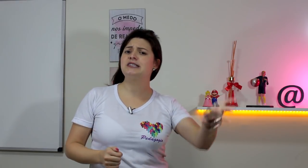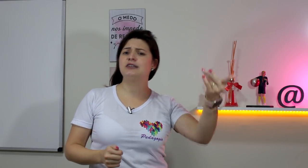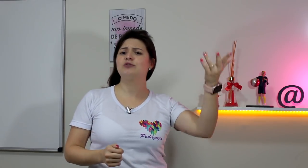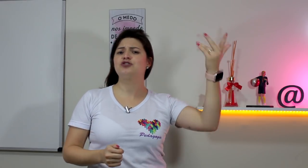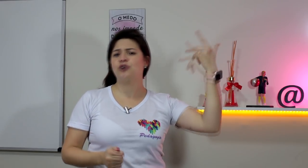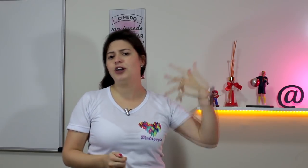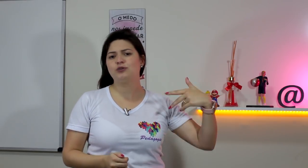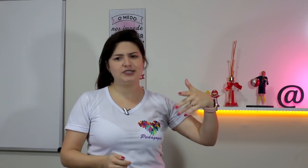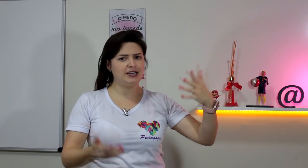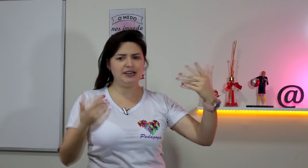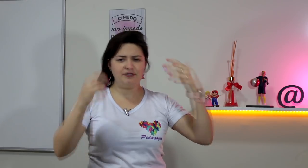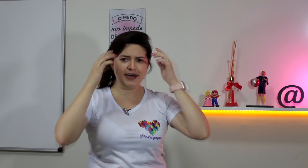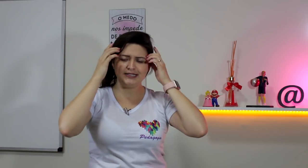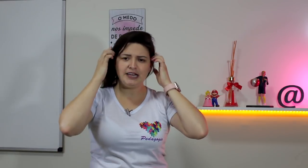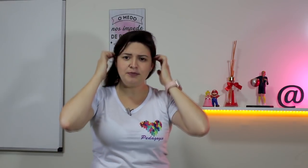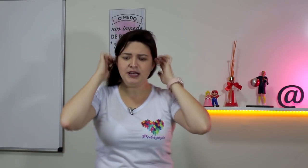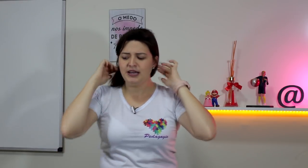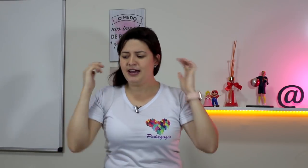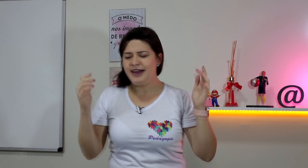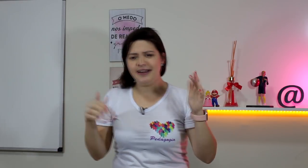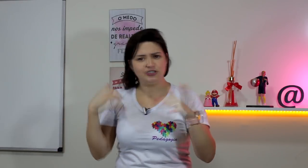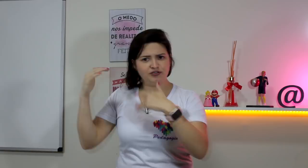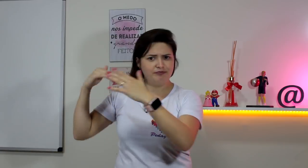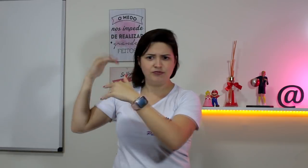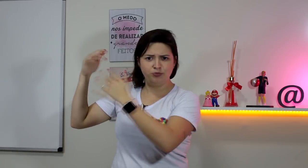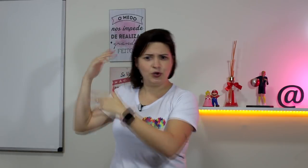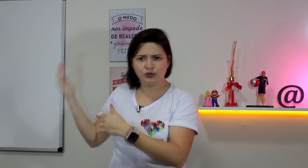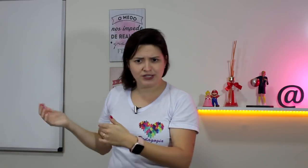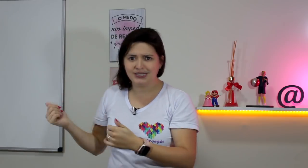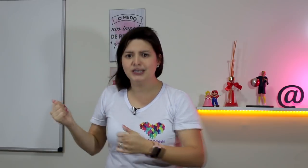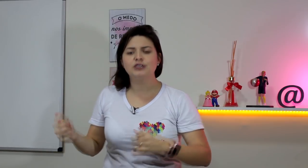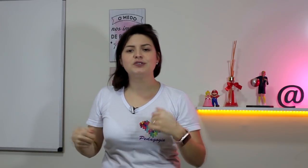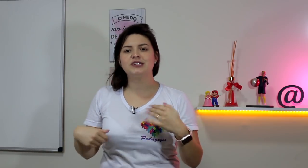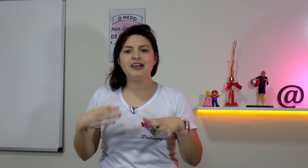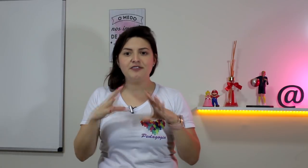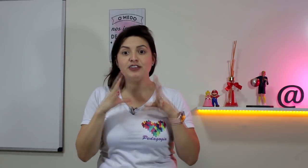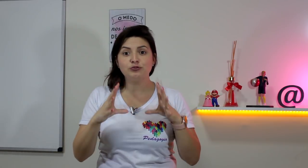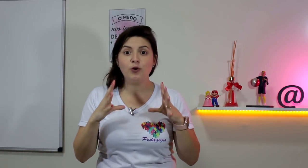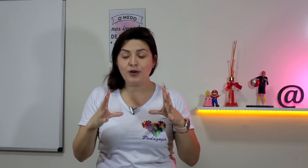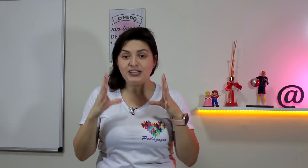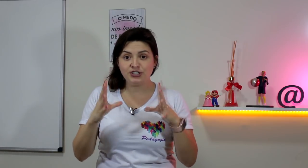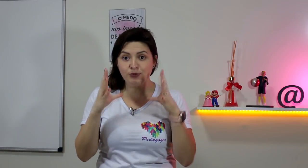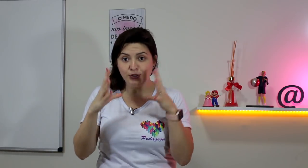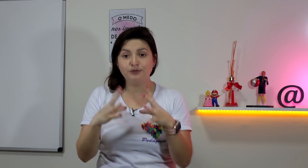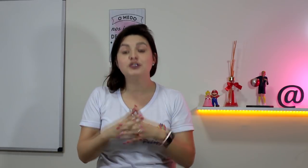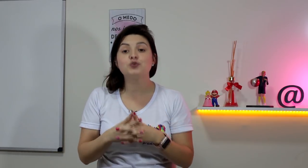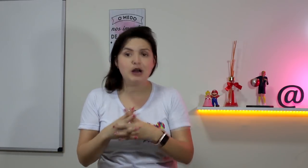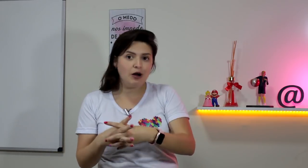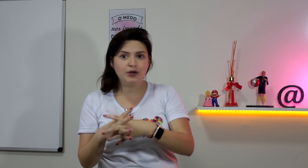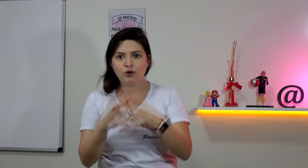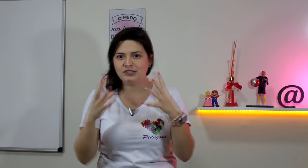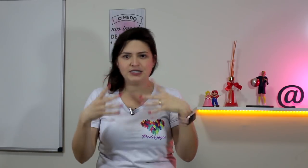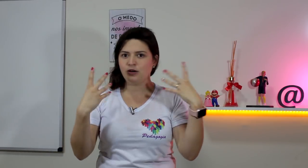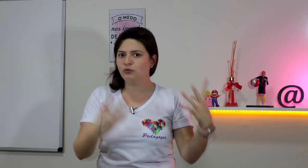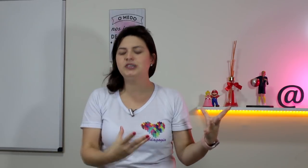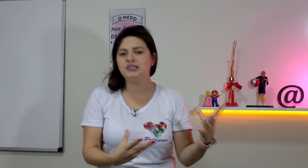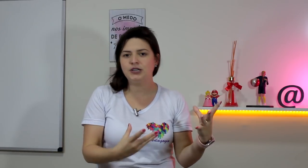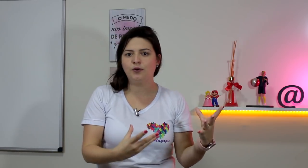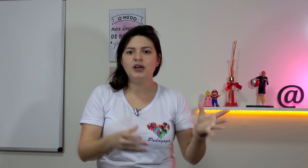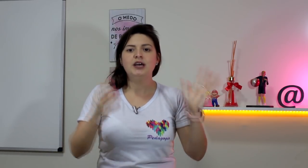são históricos e ele vem sempre de muitos anos, né? E vem de uma origem muito visual e coisas que aconteciam.